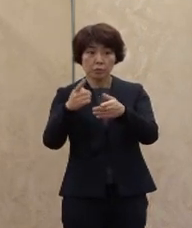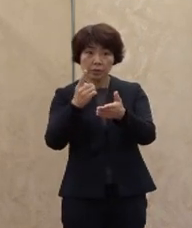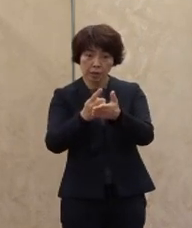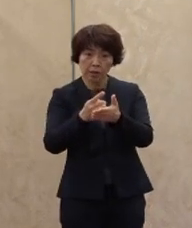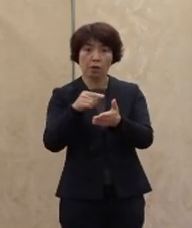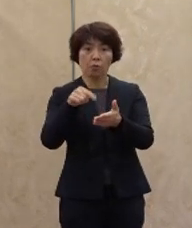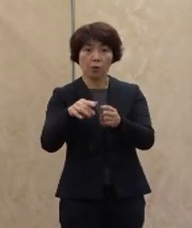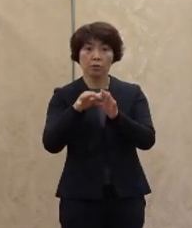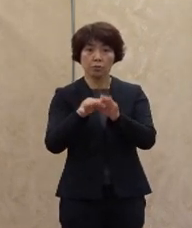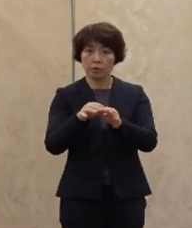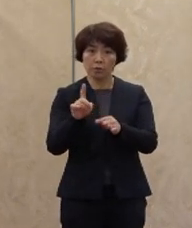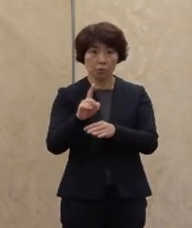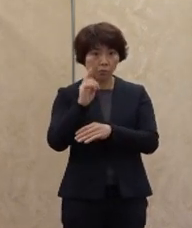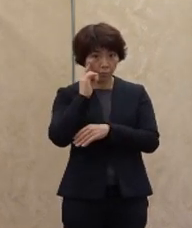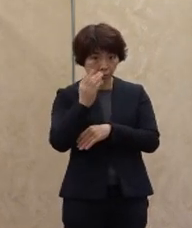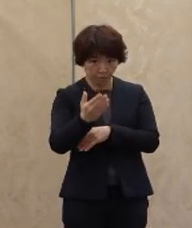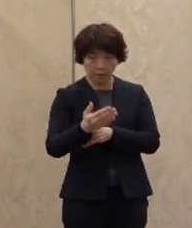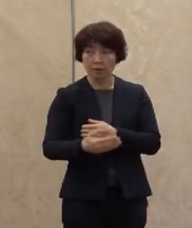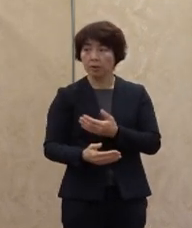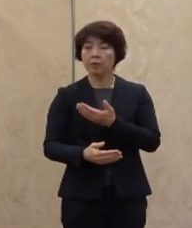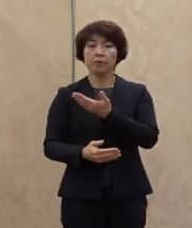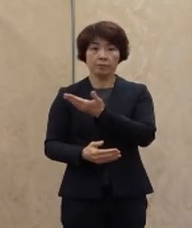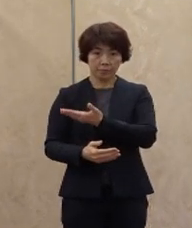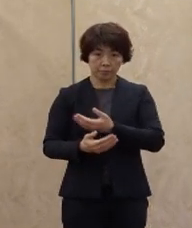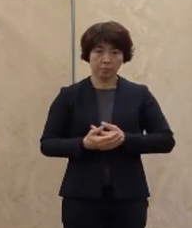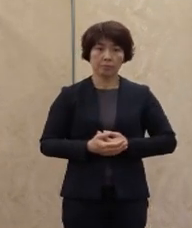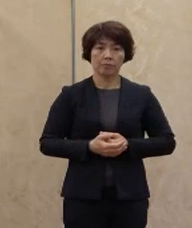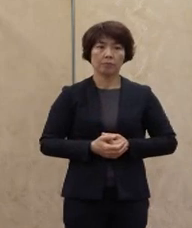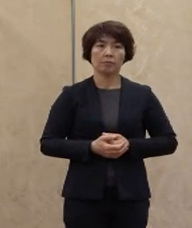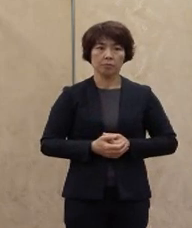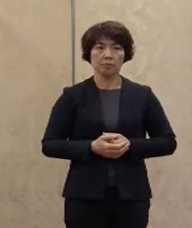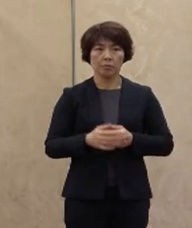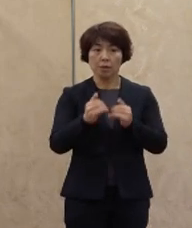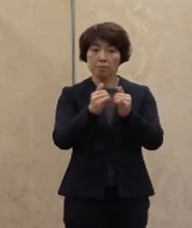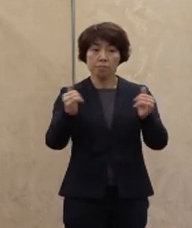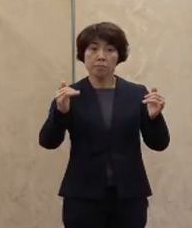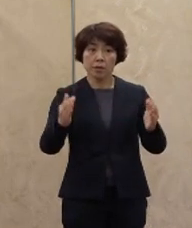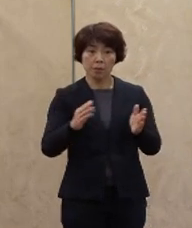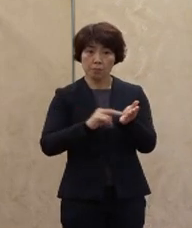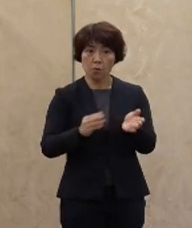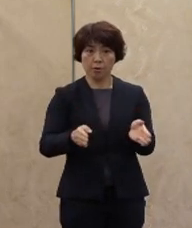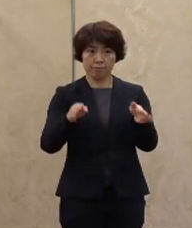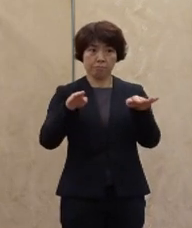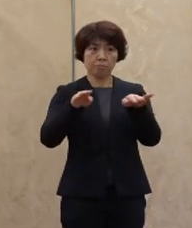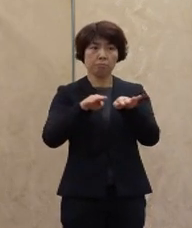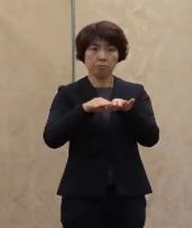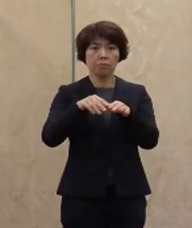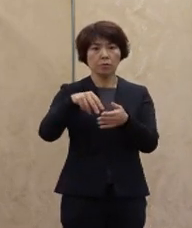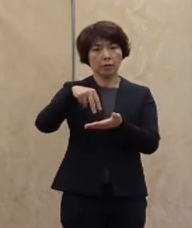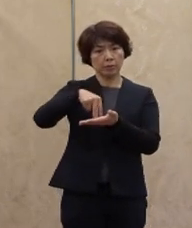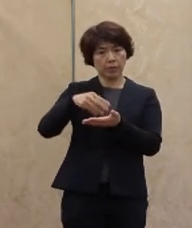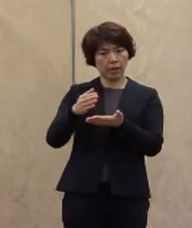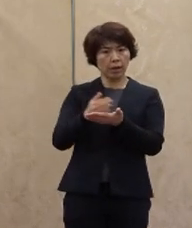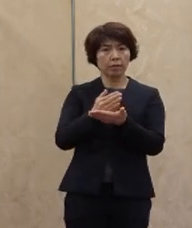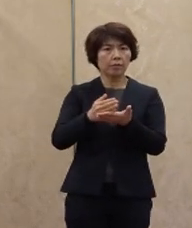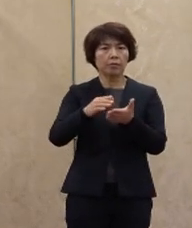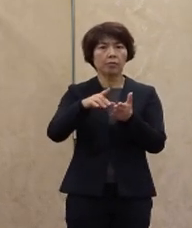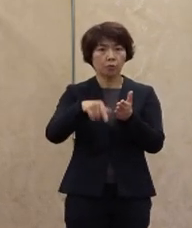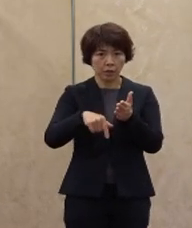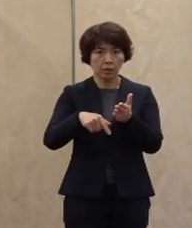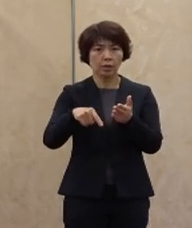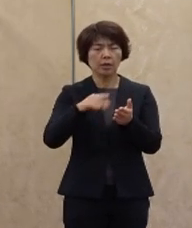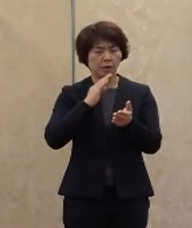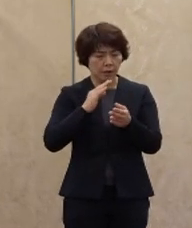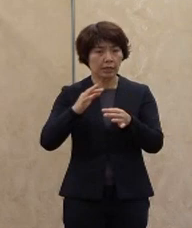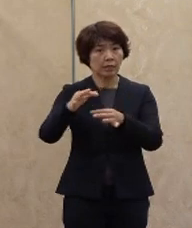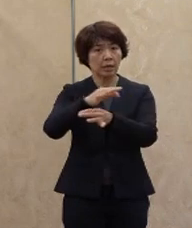状に関してはどうか。 やはりそれは民間病院として判断したときに、これは民間の経営